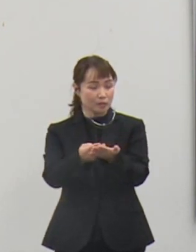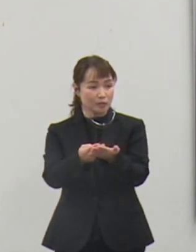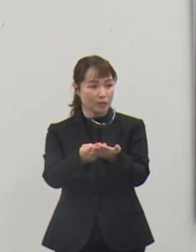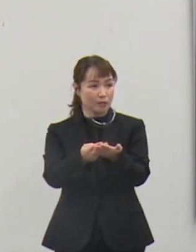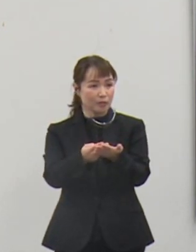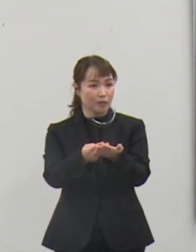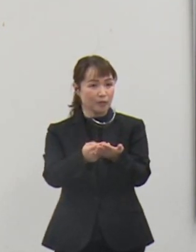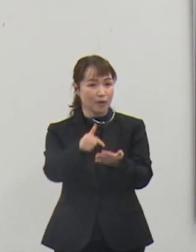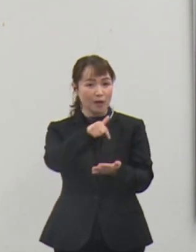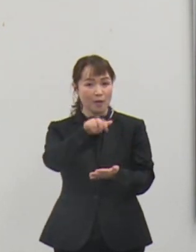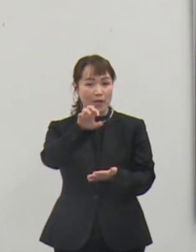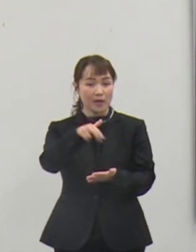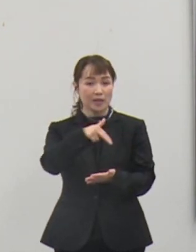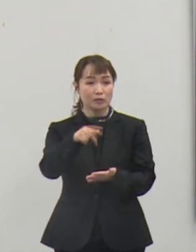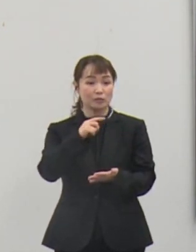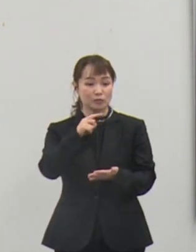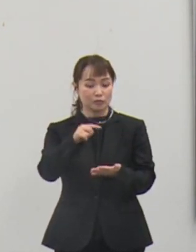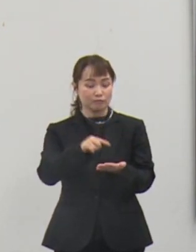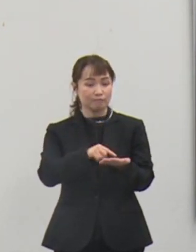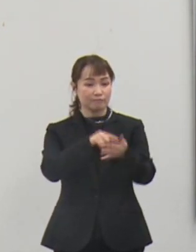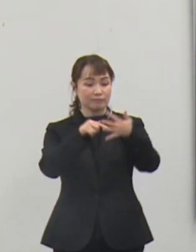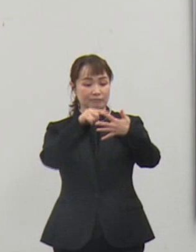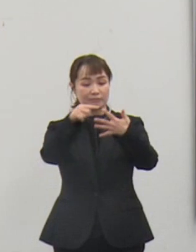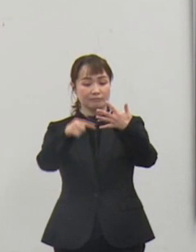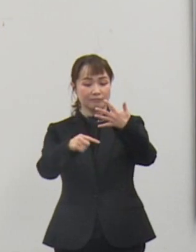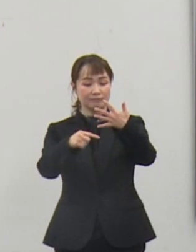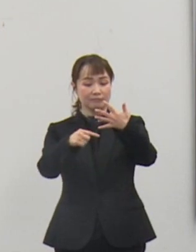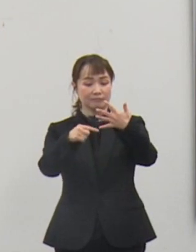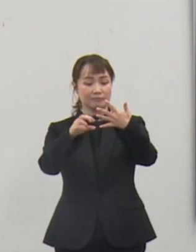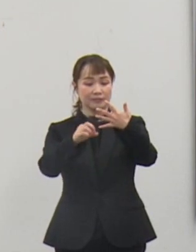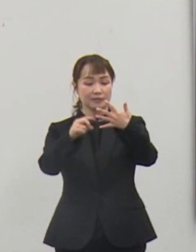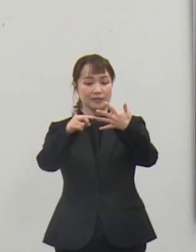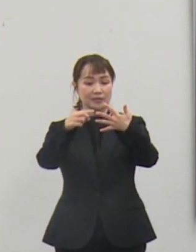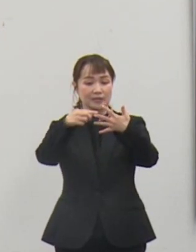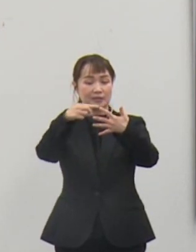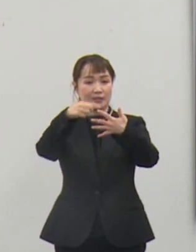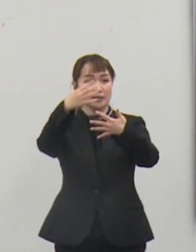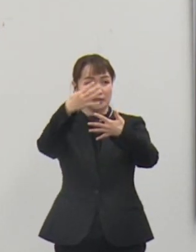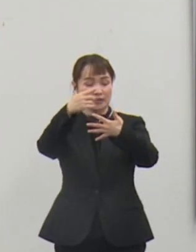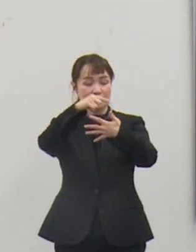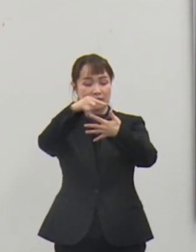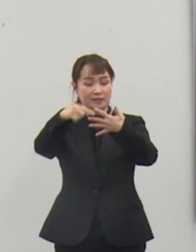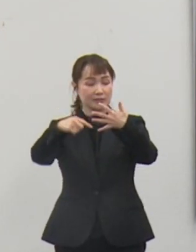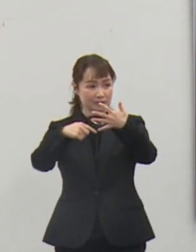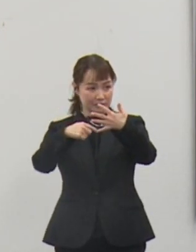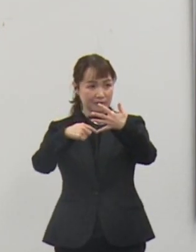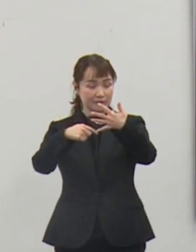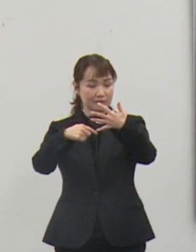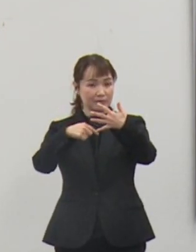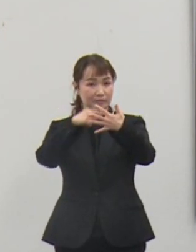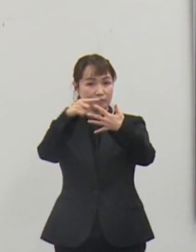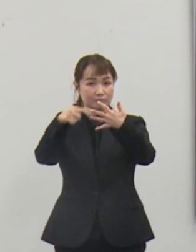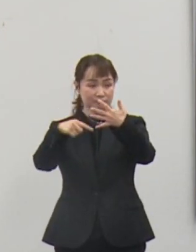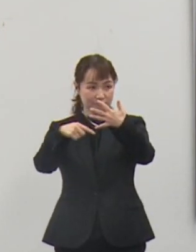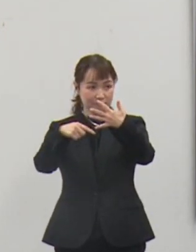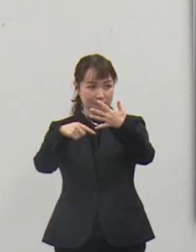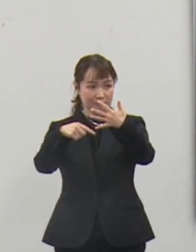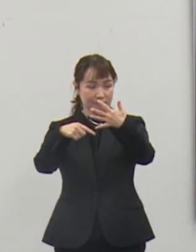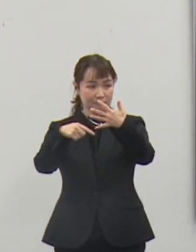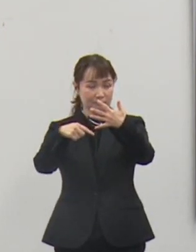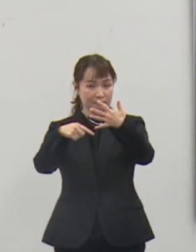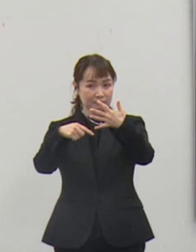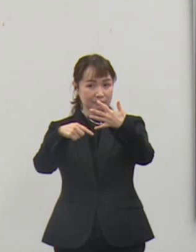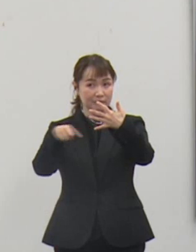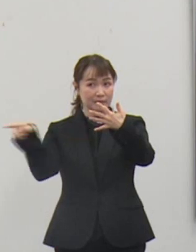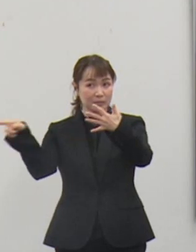病床フェーズ、 はい、 あ、はいはいはい、これの 1,2,3,4、はい、緊急 1,2、 ね、は いはい、これが これは従来今